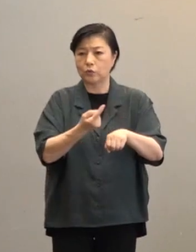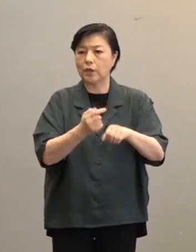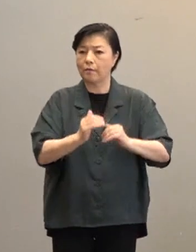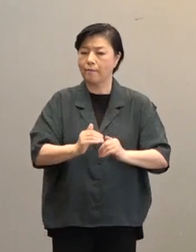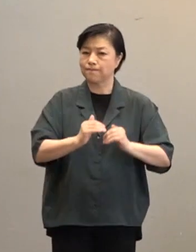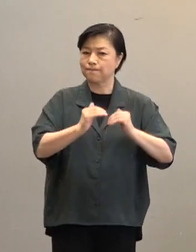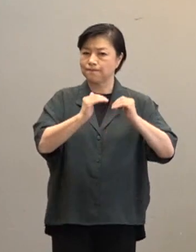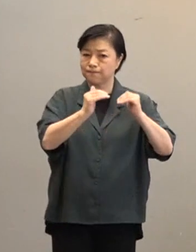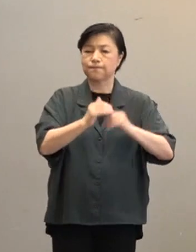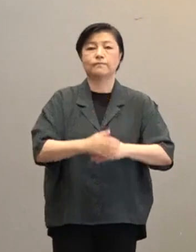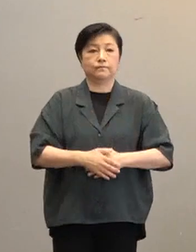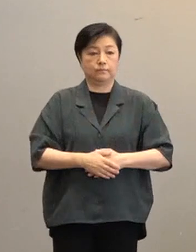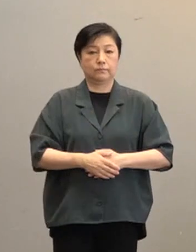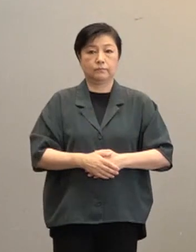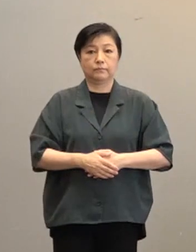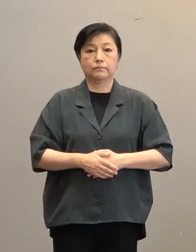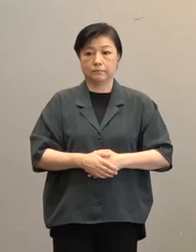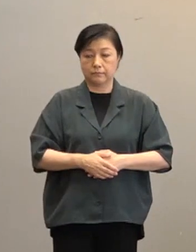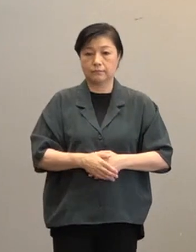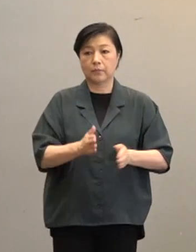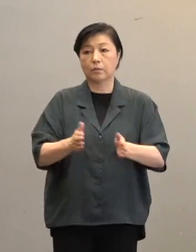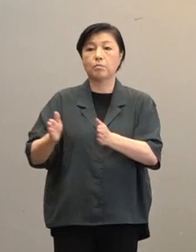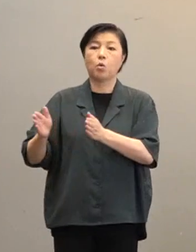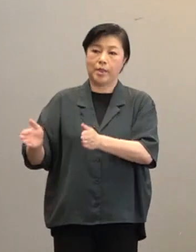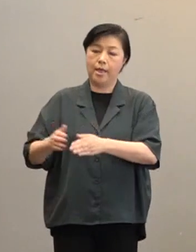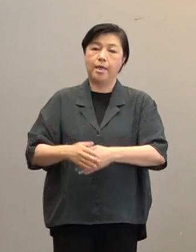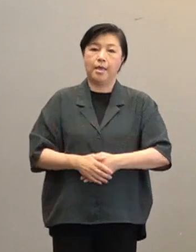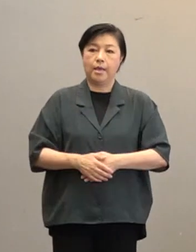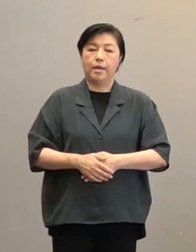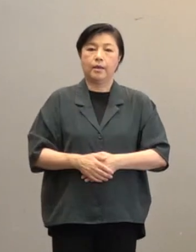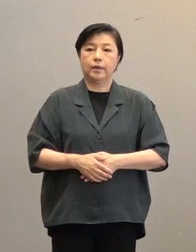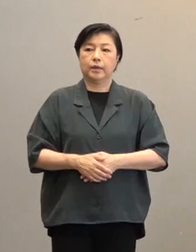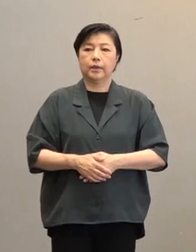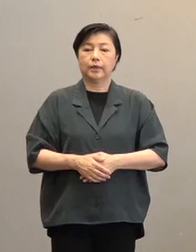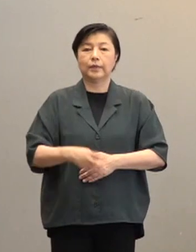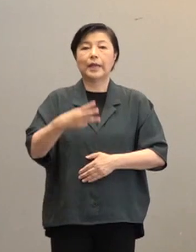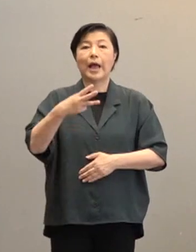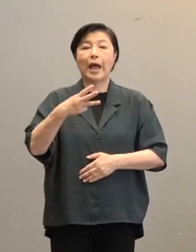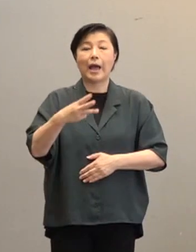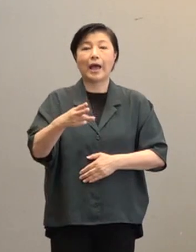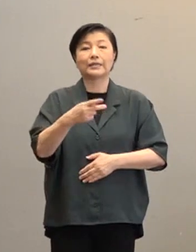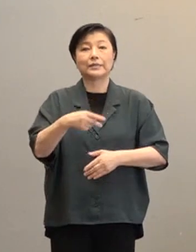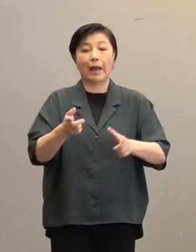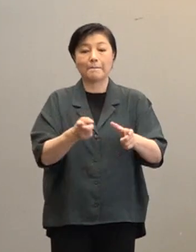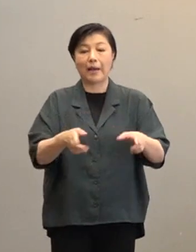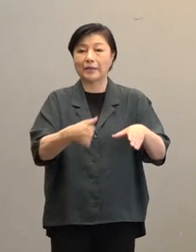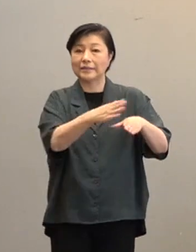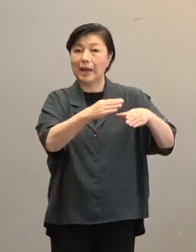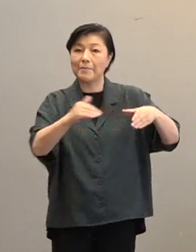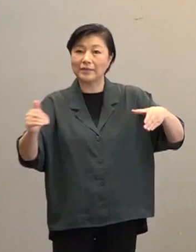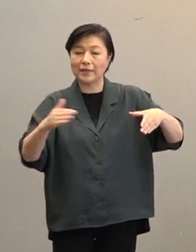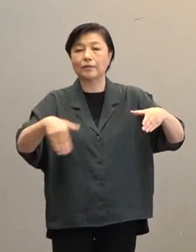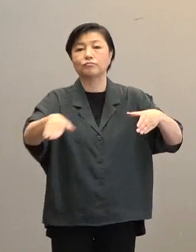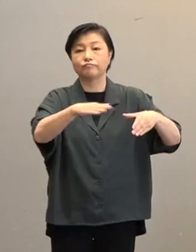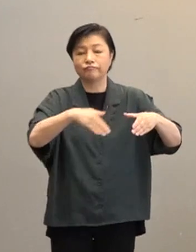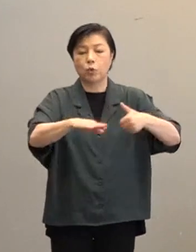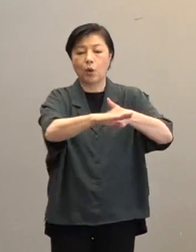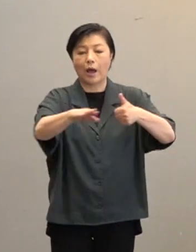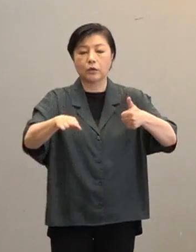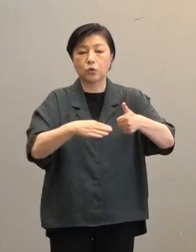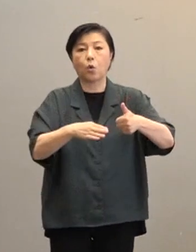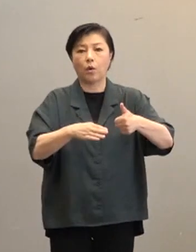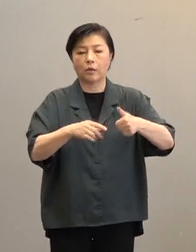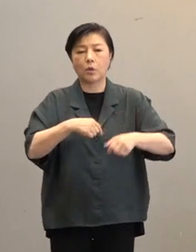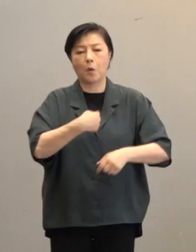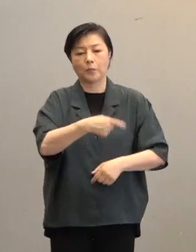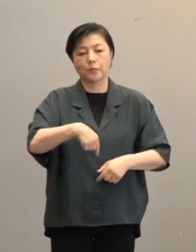。で、一方でおっしゃっていただいたとおり、やはり例えば3番線の再生計画ですとか、そうした環境への配慮